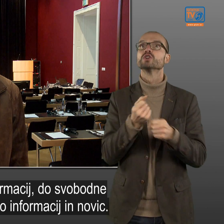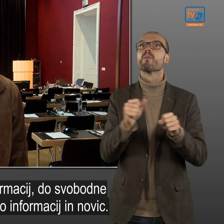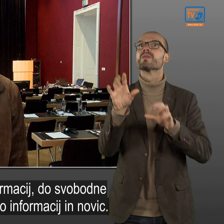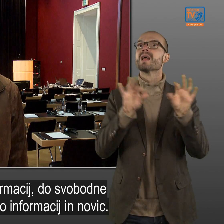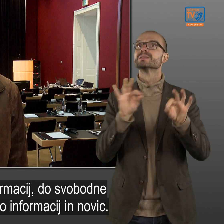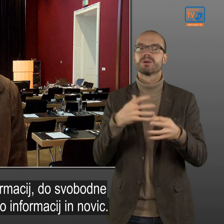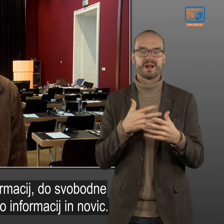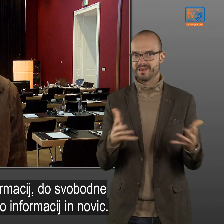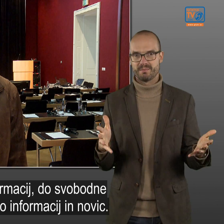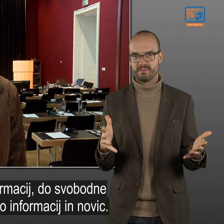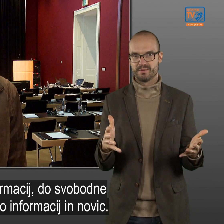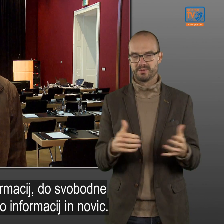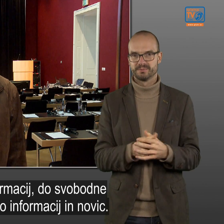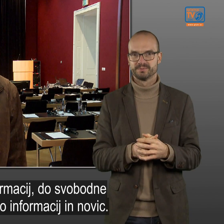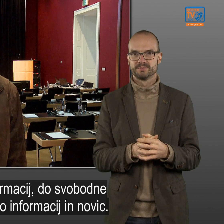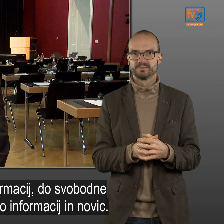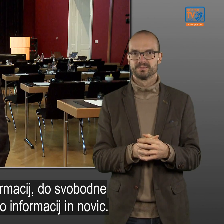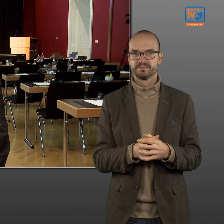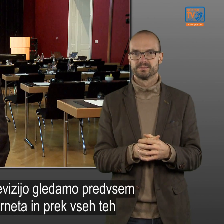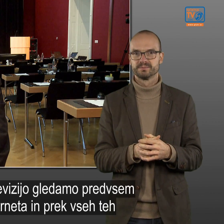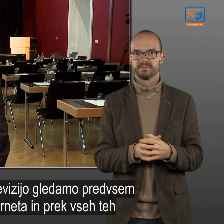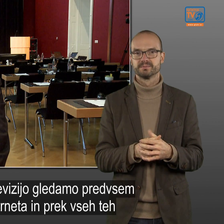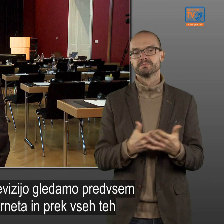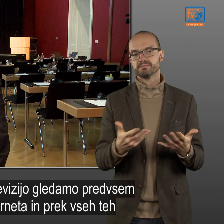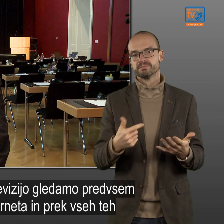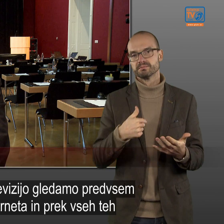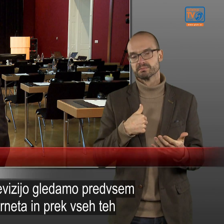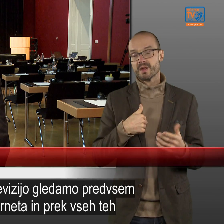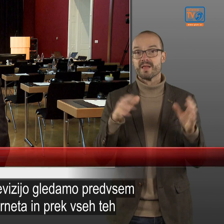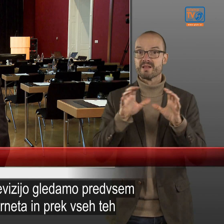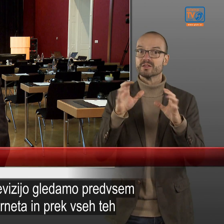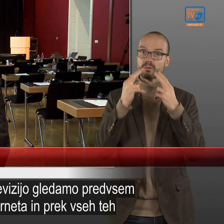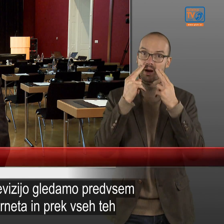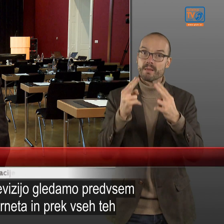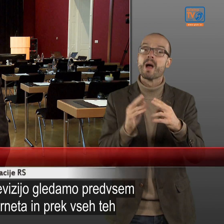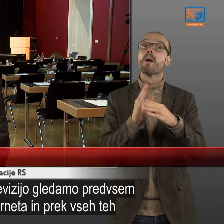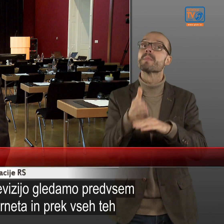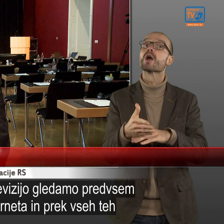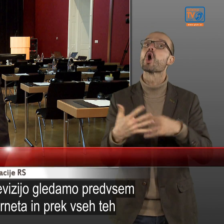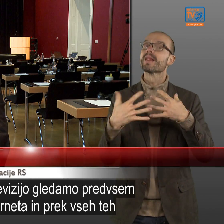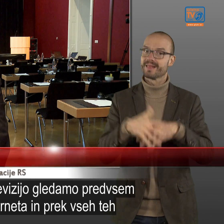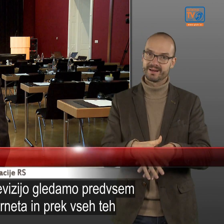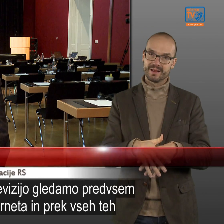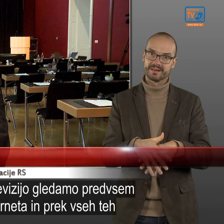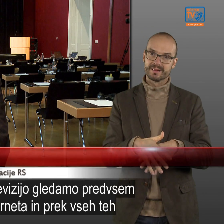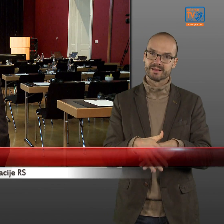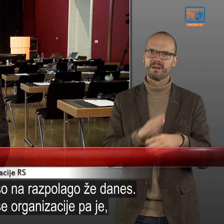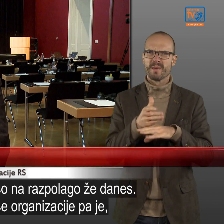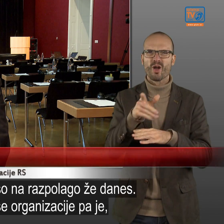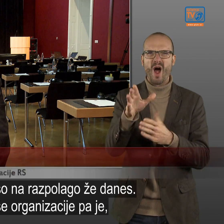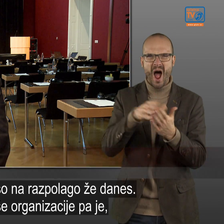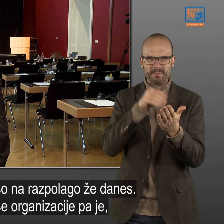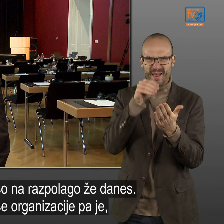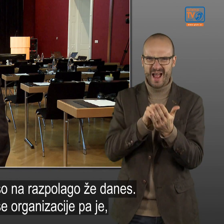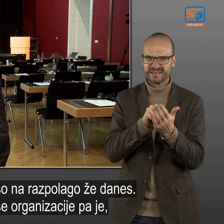izbire informacij in novic. Predvsem lahko televizijo gledamo prek interneta in prek vseh teh